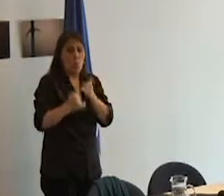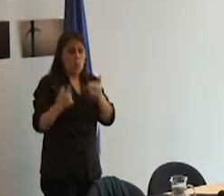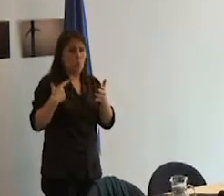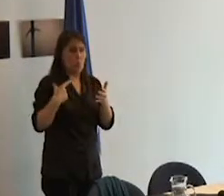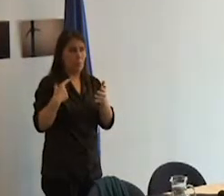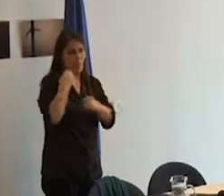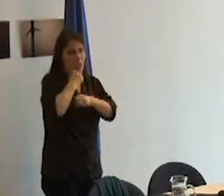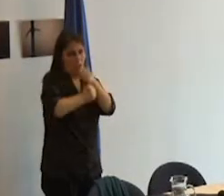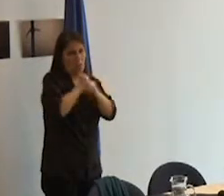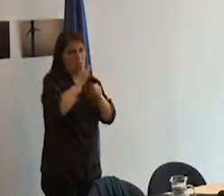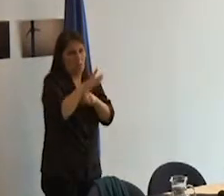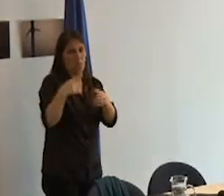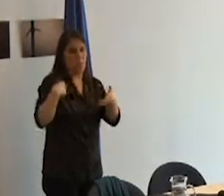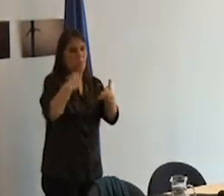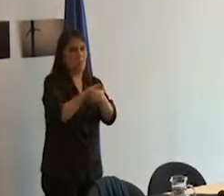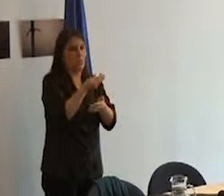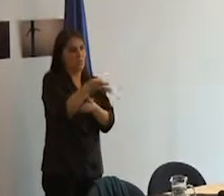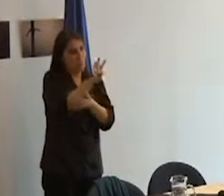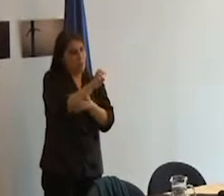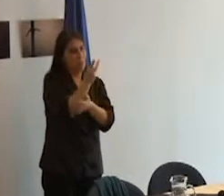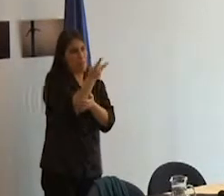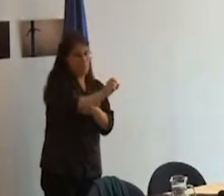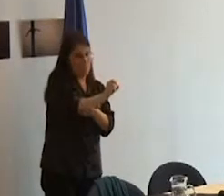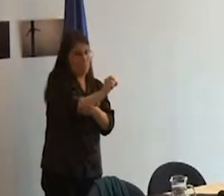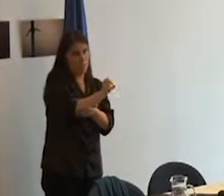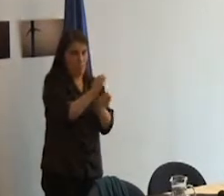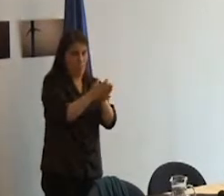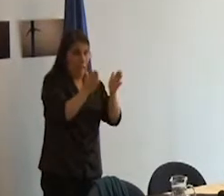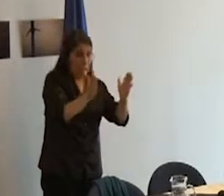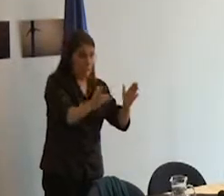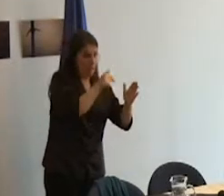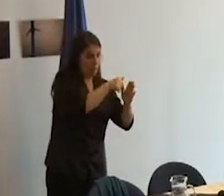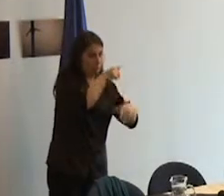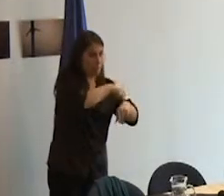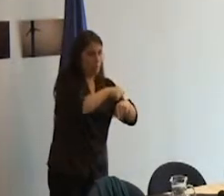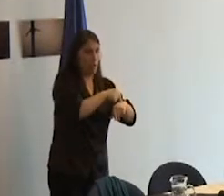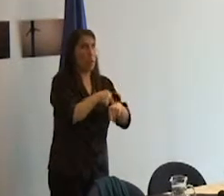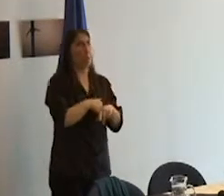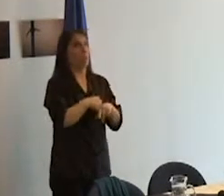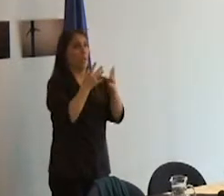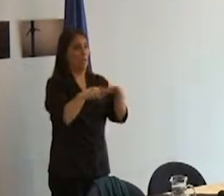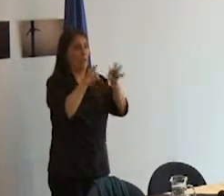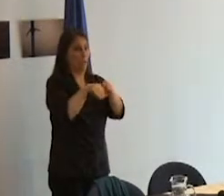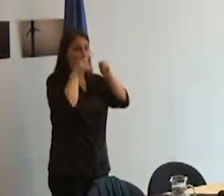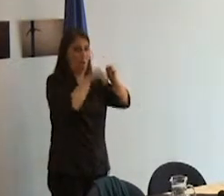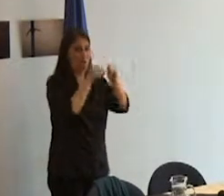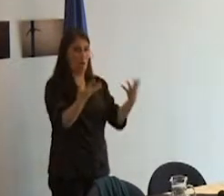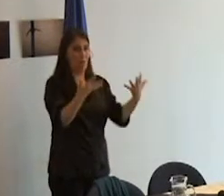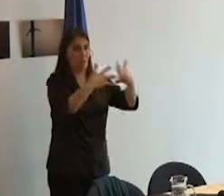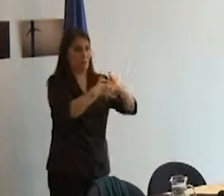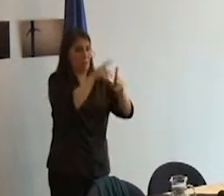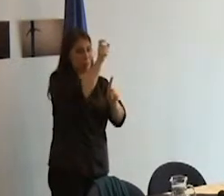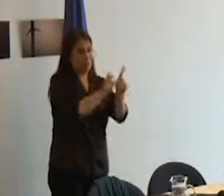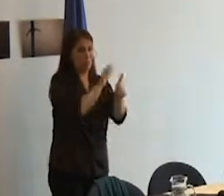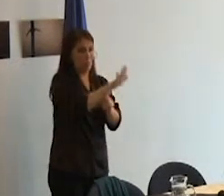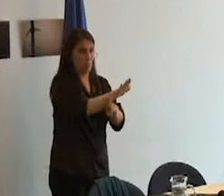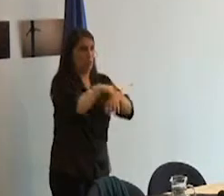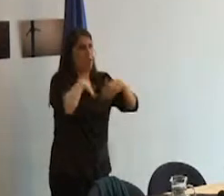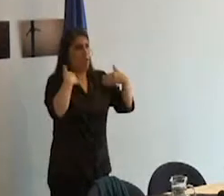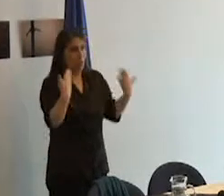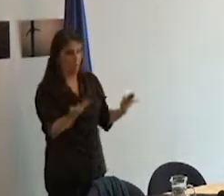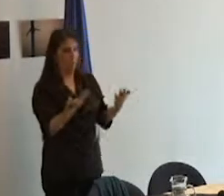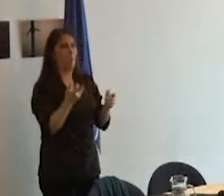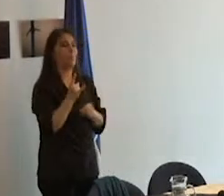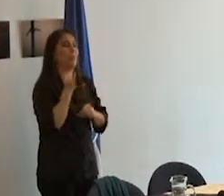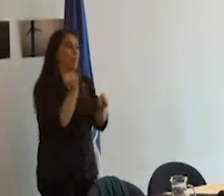siglo XIX y el siglo XX las apuestas por una formación integral de los sujetos a partir de las